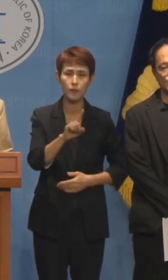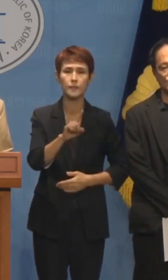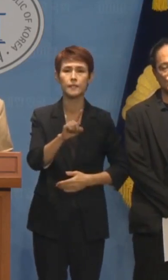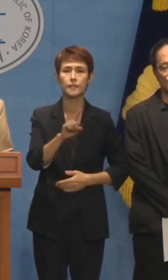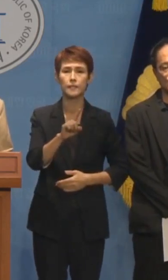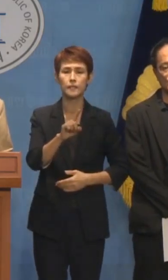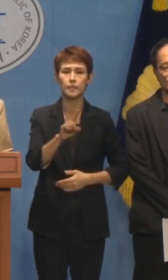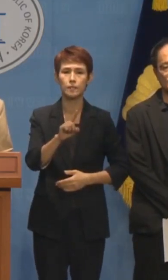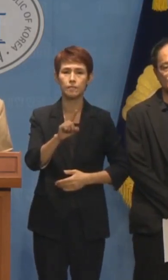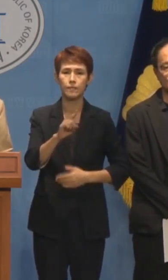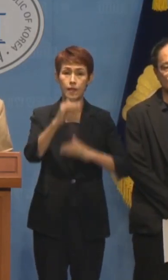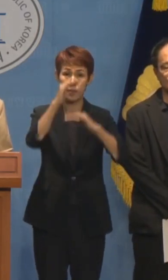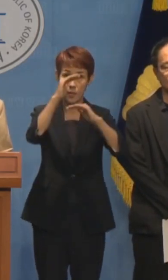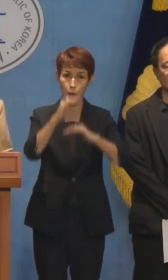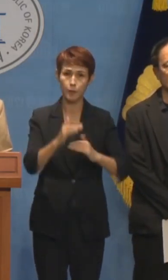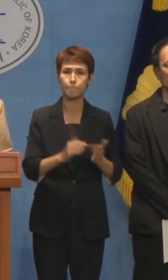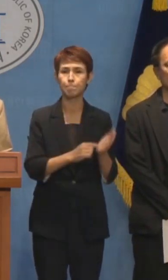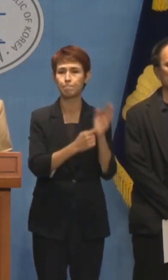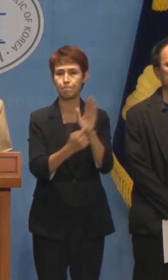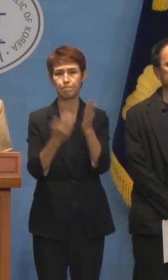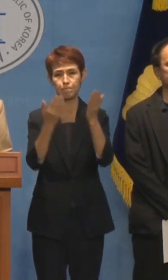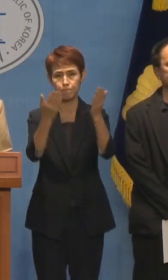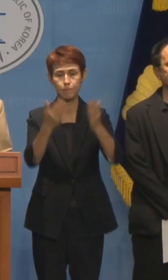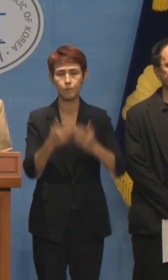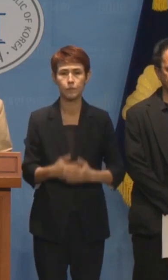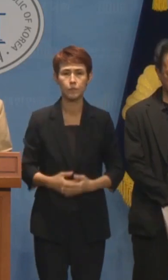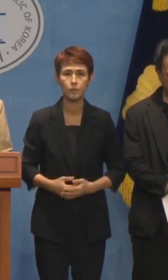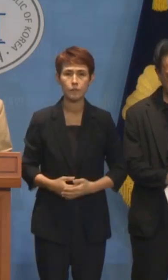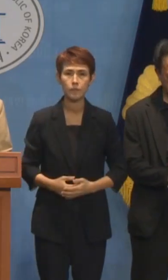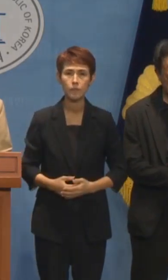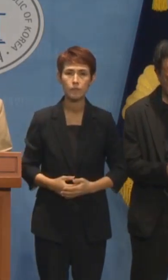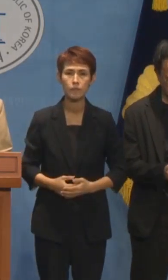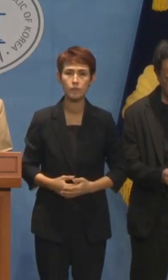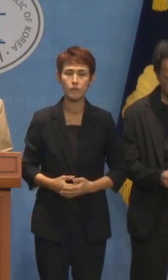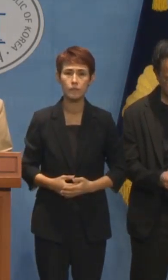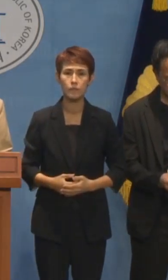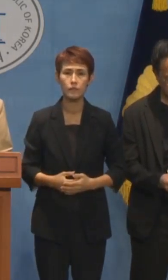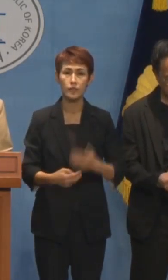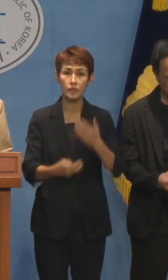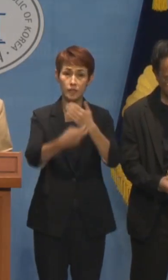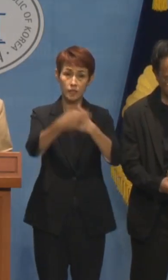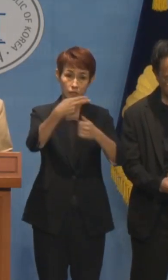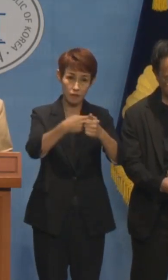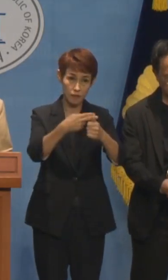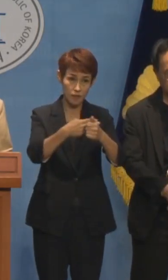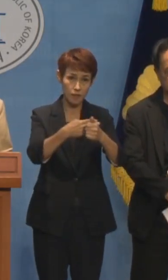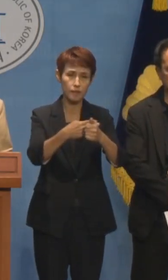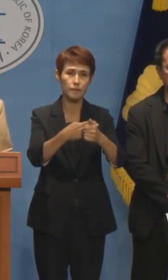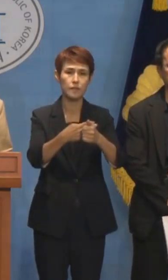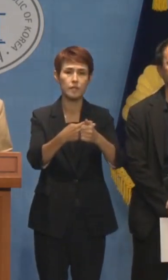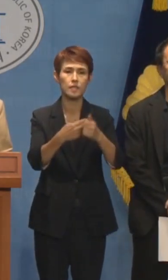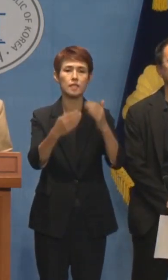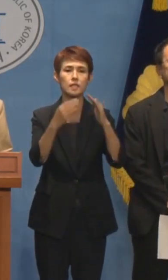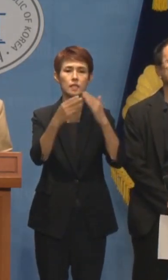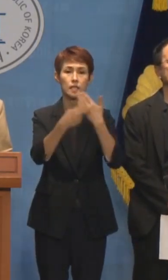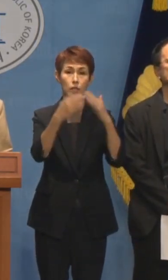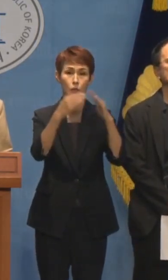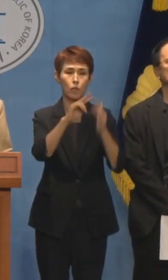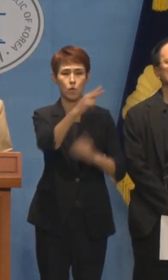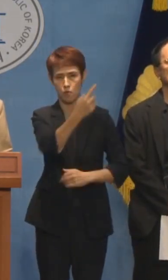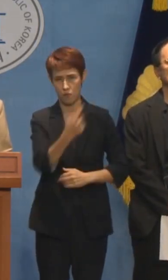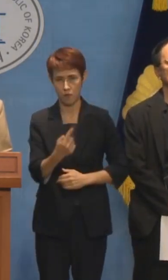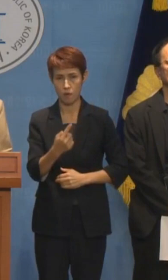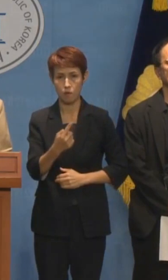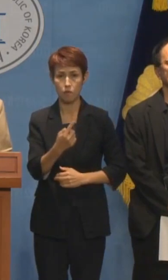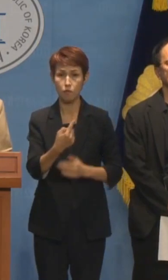특기는 다음과 같은 입장을 명확히 밝힙니다 첫째 의료진들의 현장 복귀와 의대 교육의 정상화를